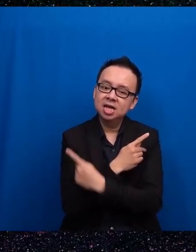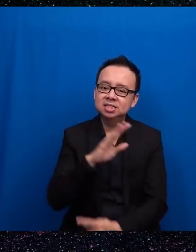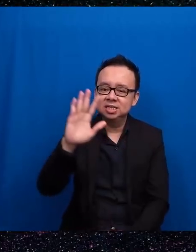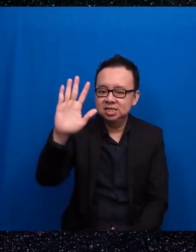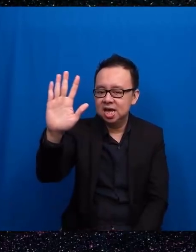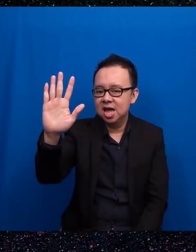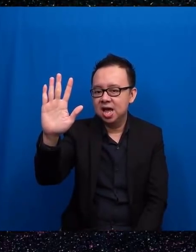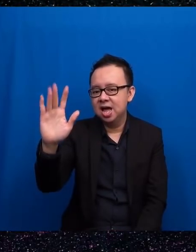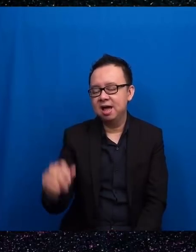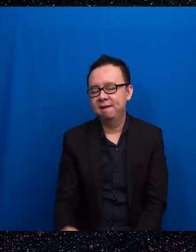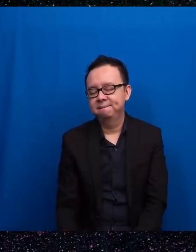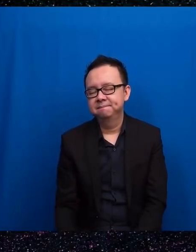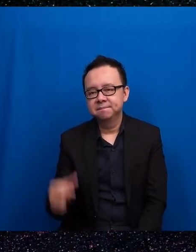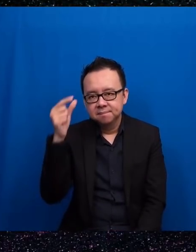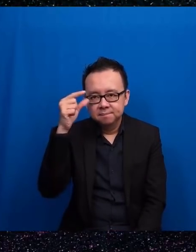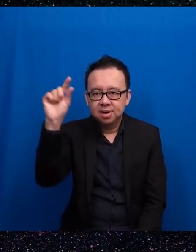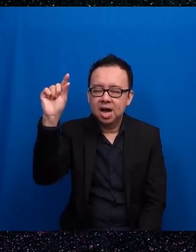seturut kasih-Nya